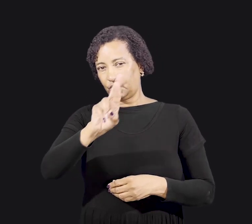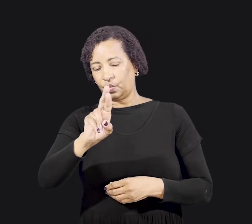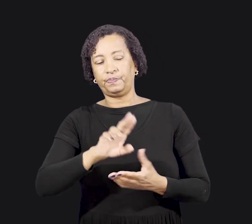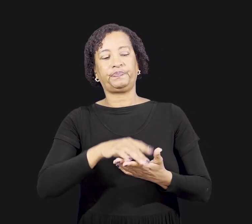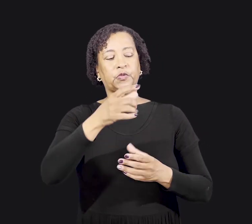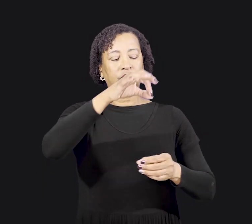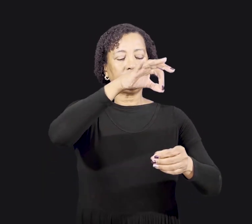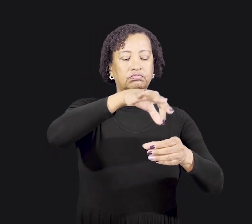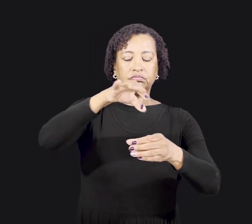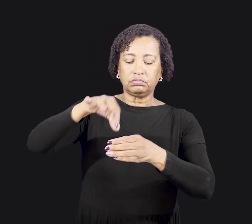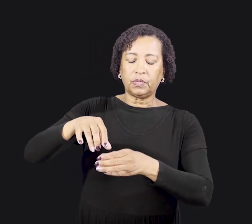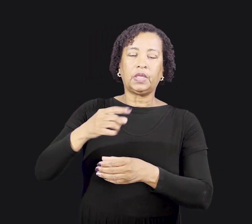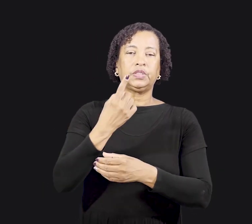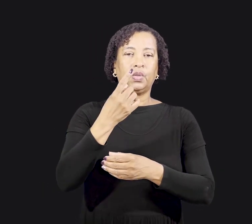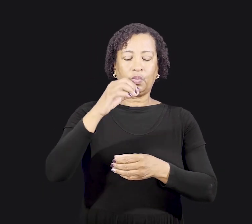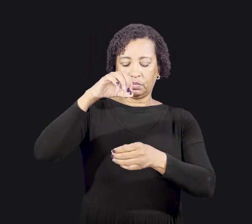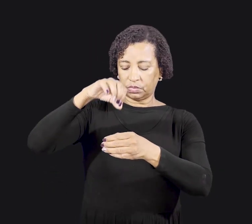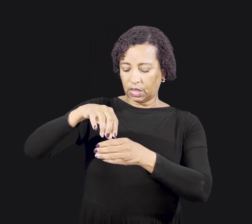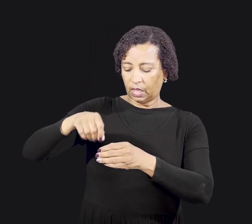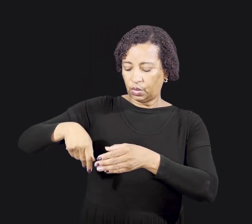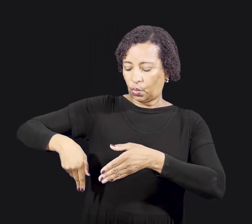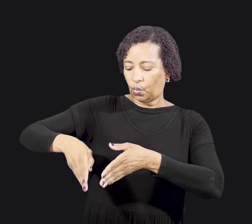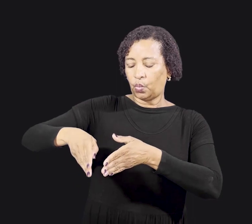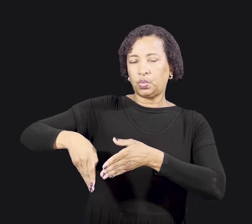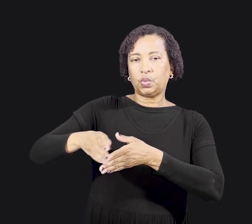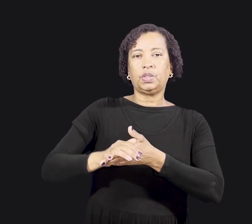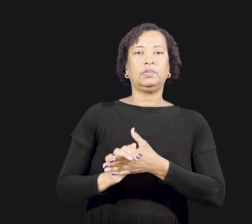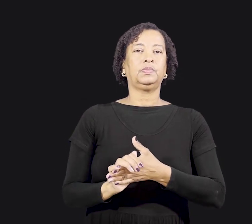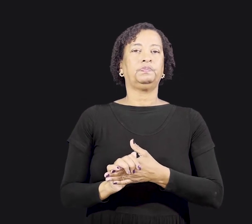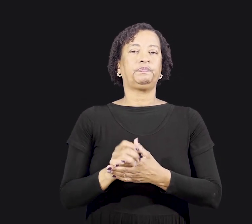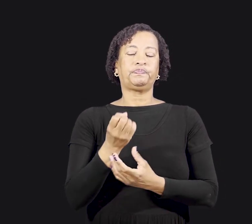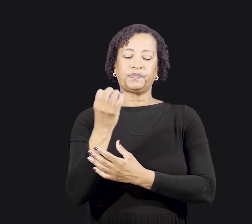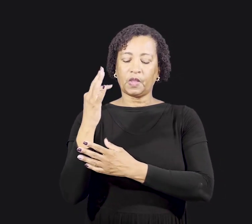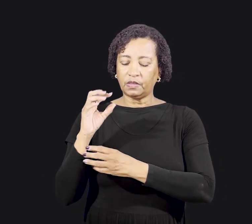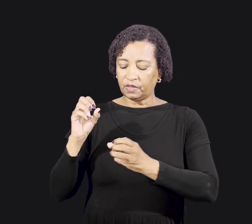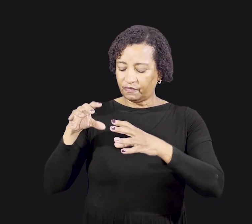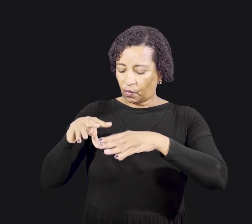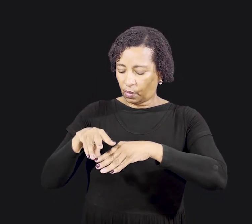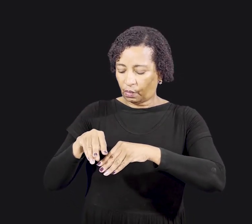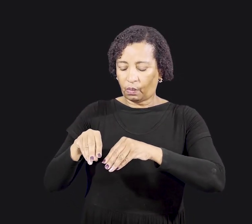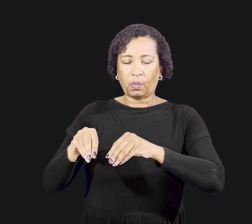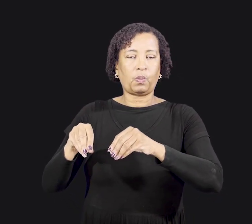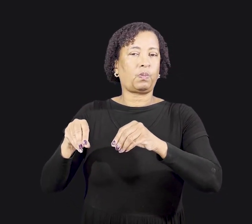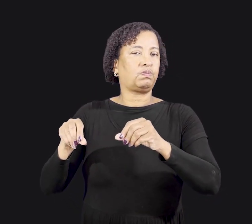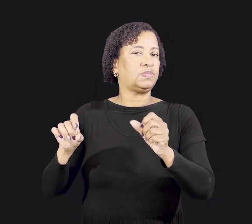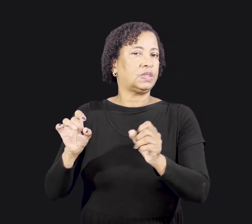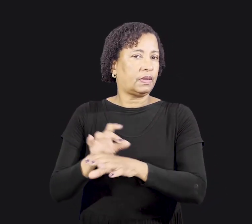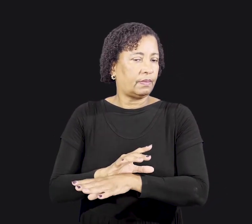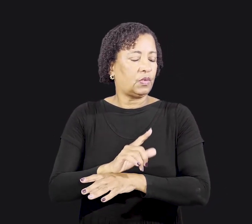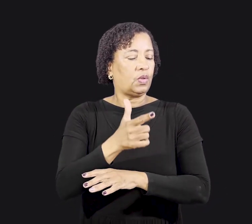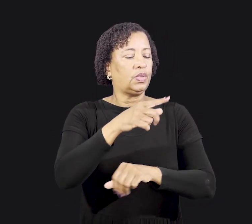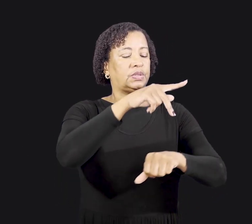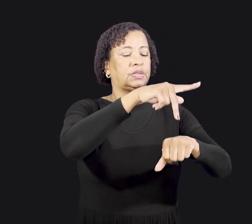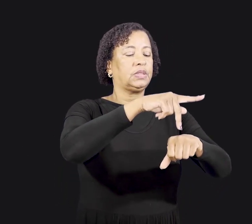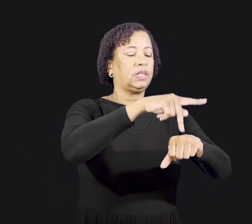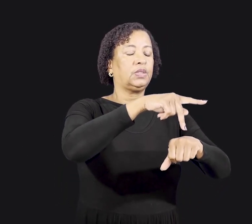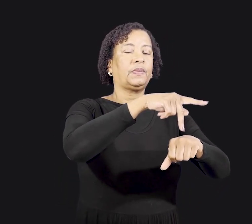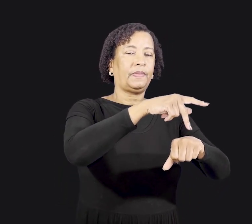semente, parte dela caiu à beira do caminho, e as aves vieram e a comeram. Parte dela caiu em terreno pedregoso, onde não havia muita